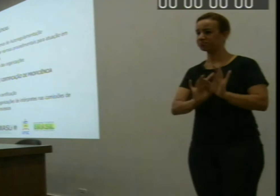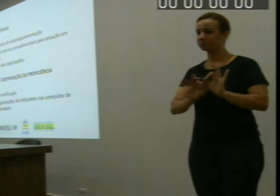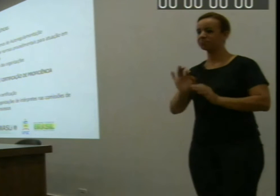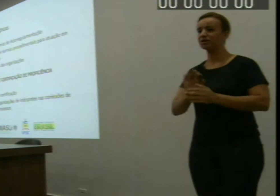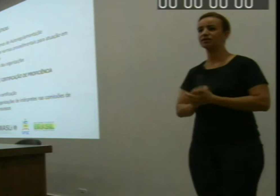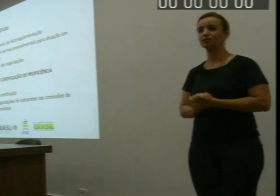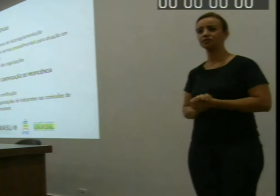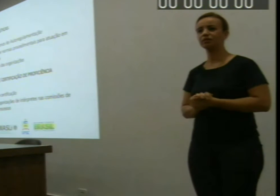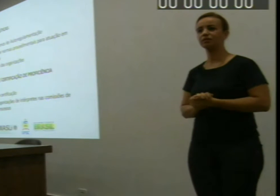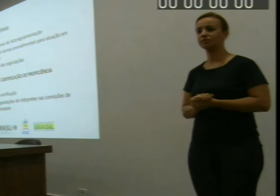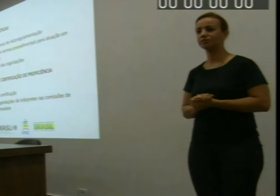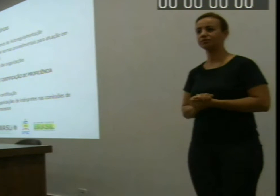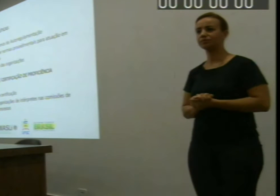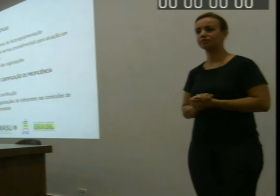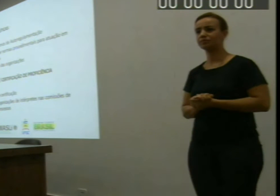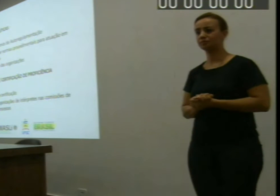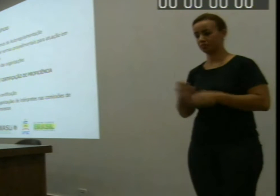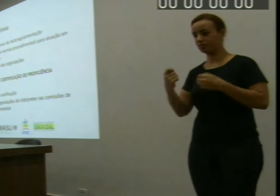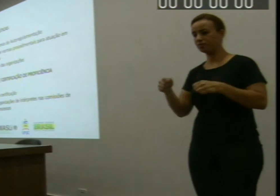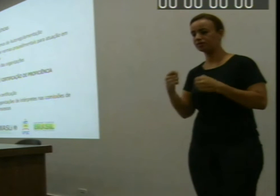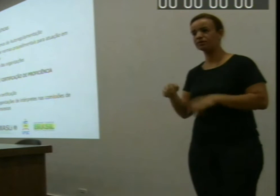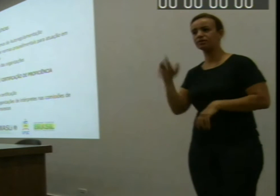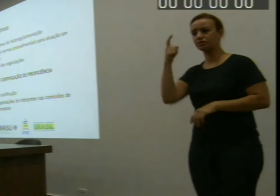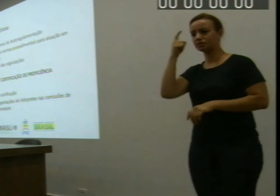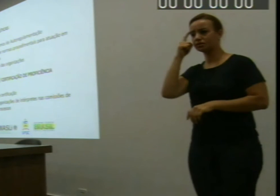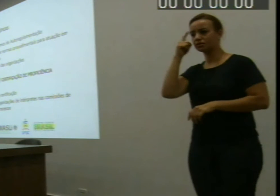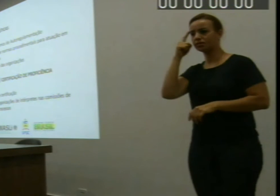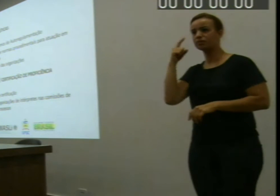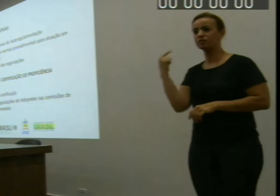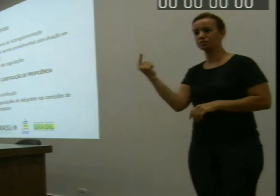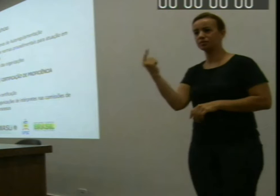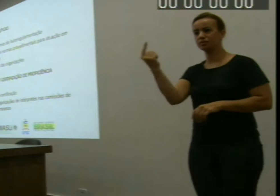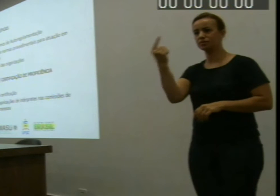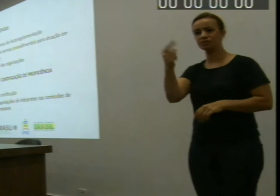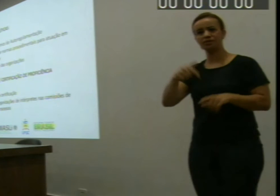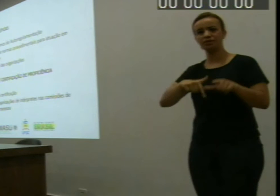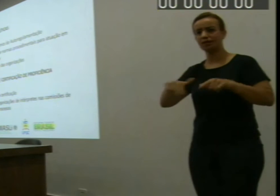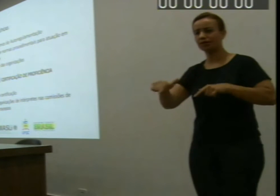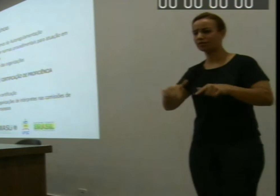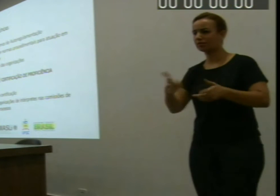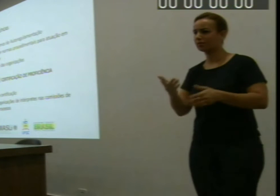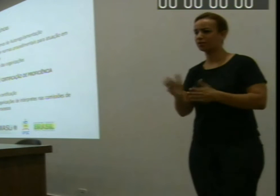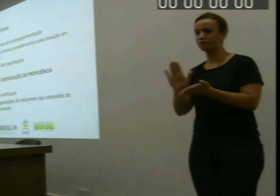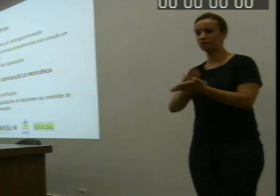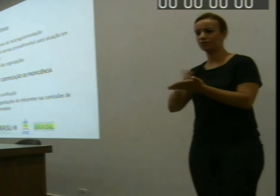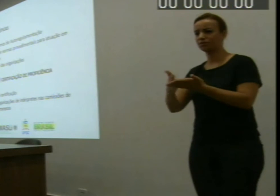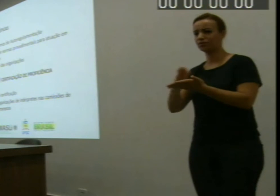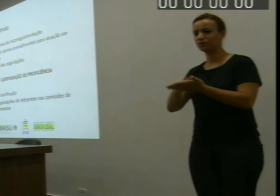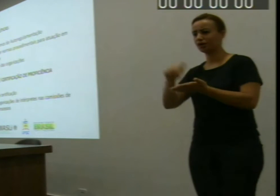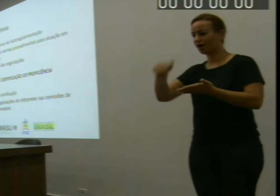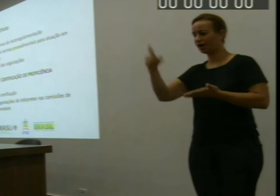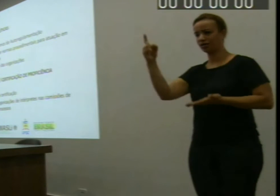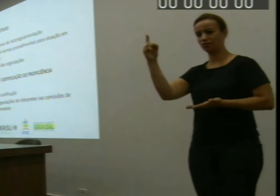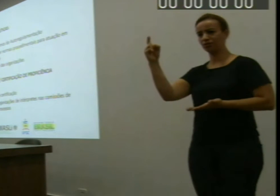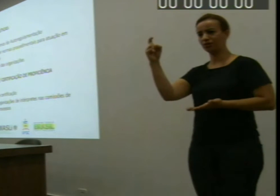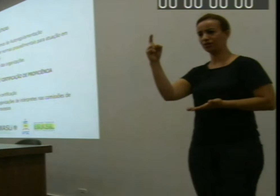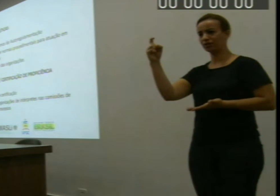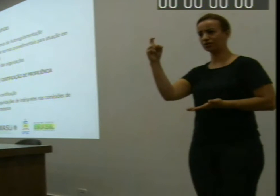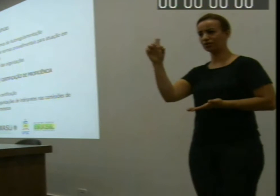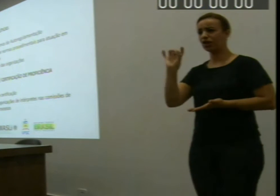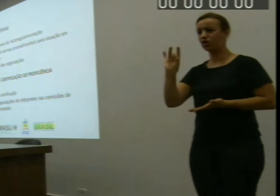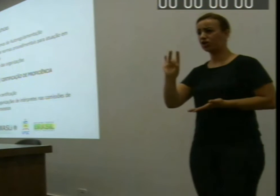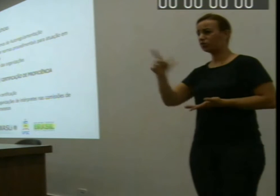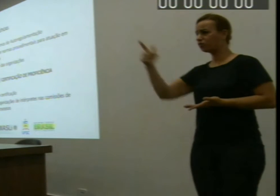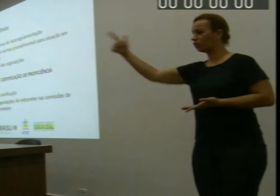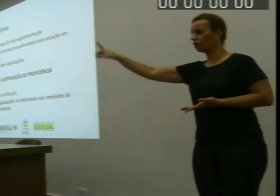tá tá em Brasília ele precisa ser repensado por cada um dos profissionais que tão aqui mesmo em Dourados n e